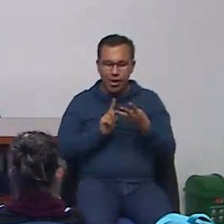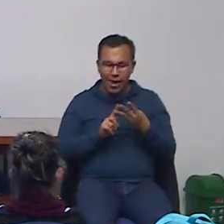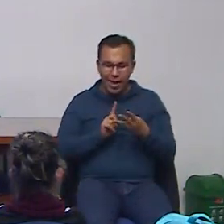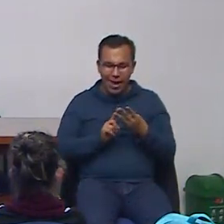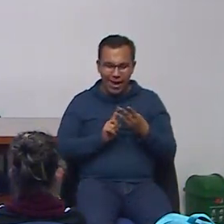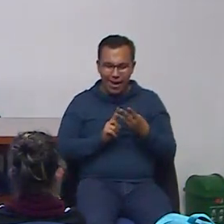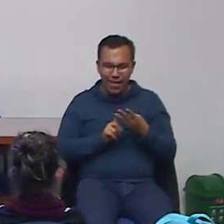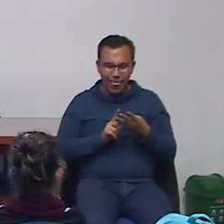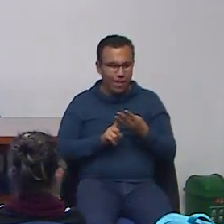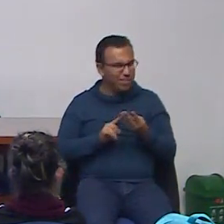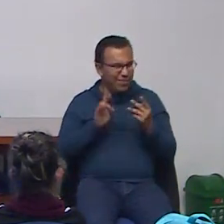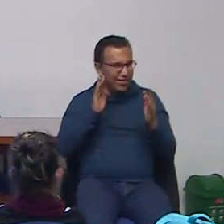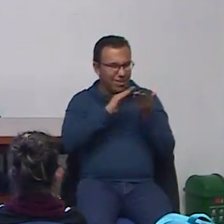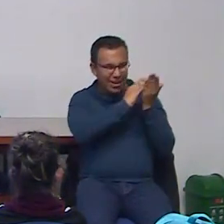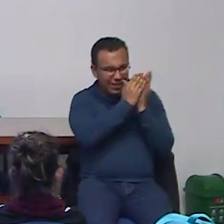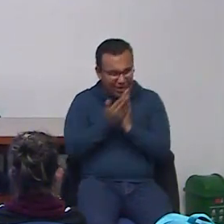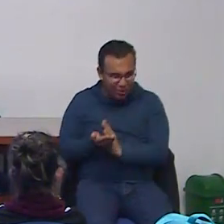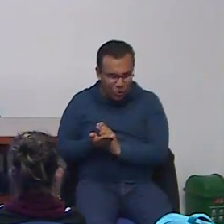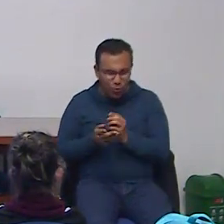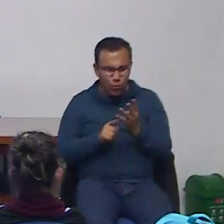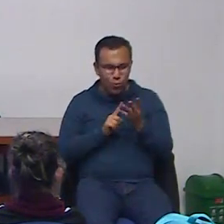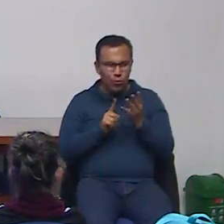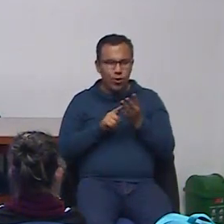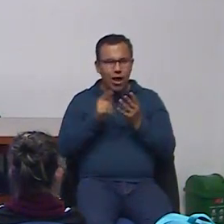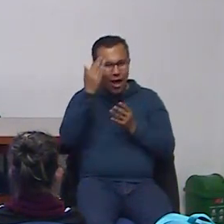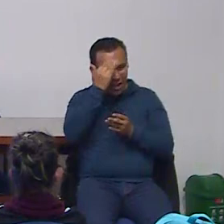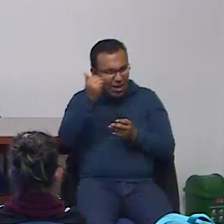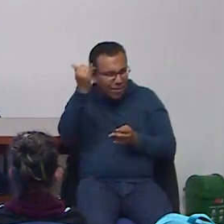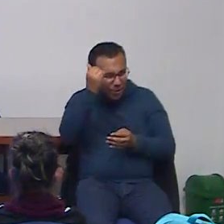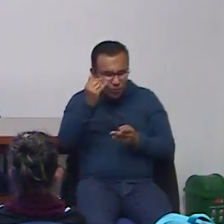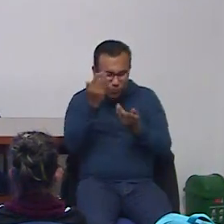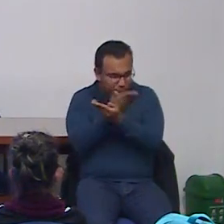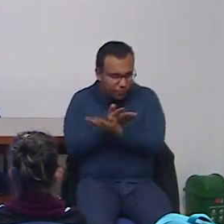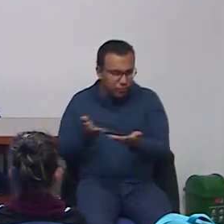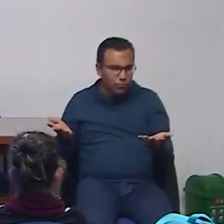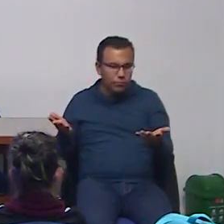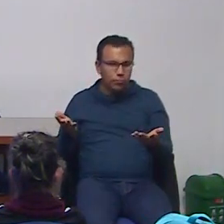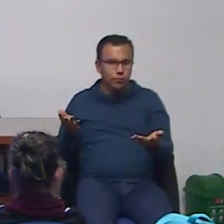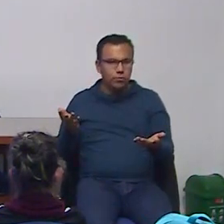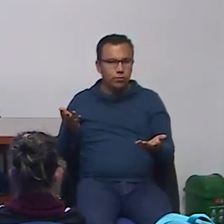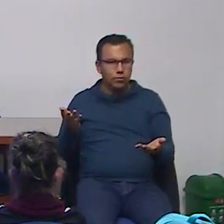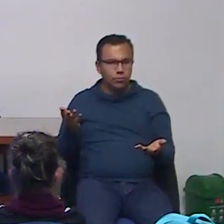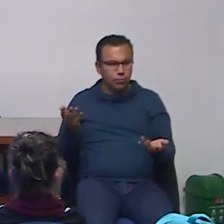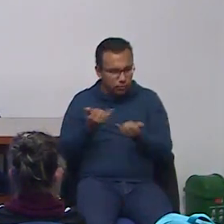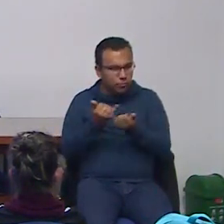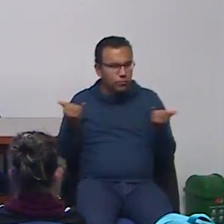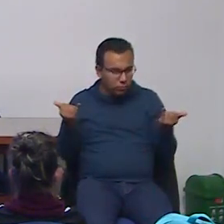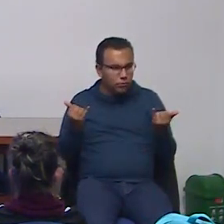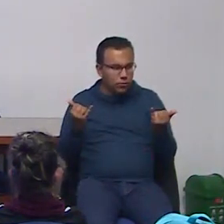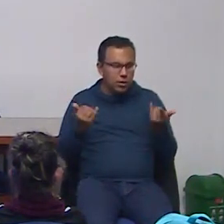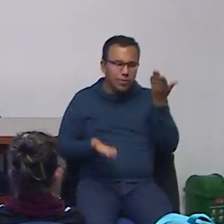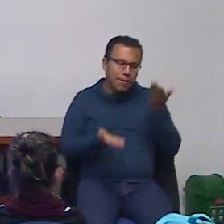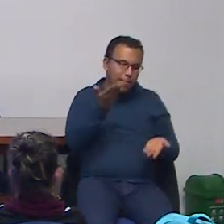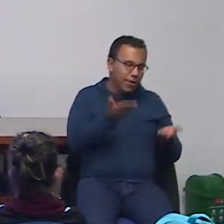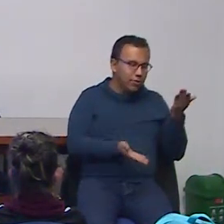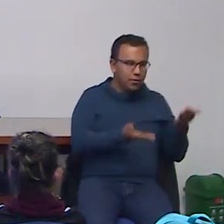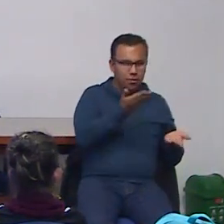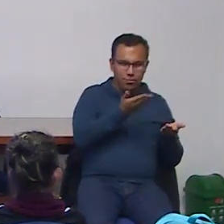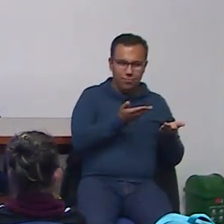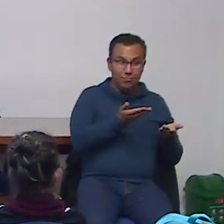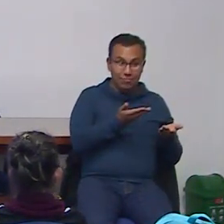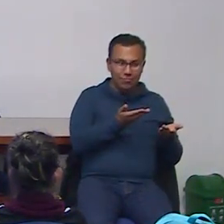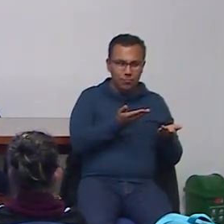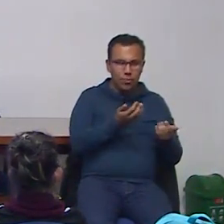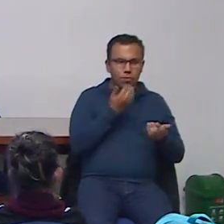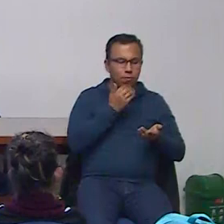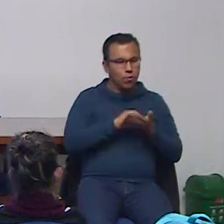personas que están todo el medio de la literatura en en la academia en fin hay un biorritmo distinto todos los seres humanos